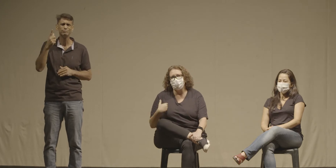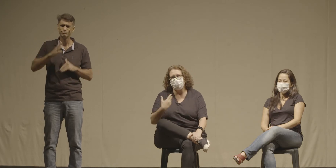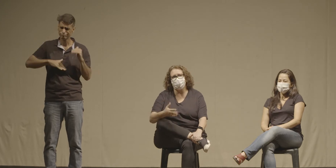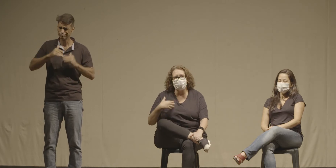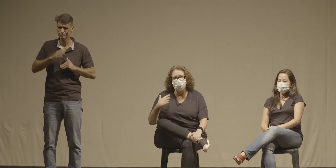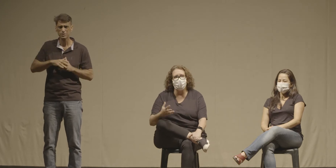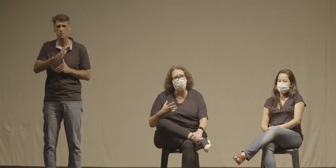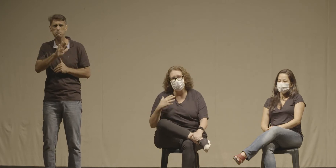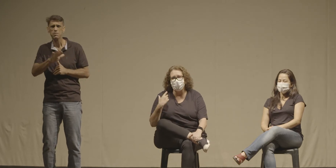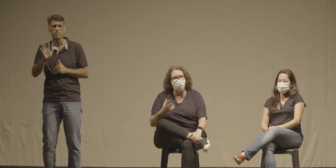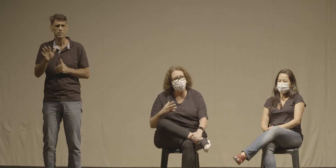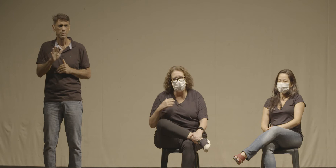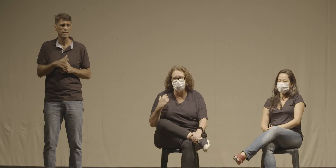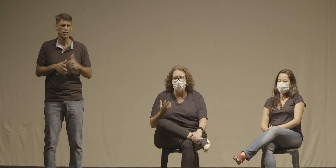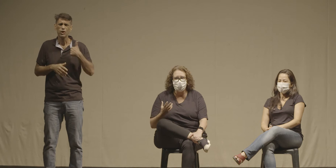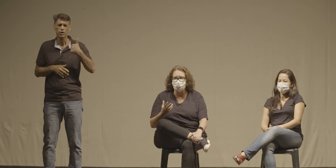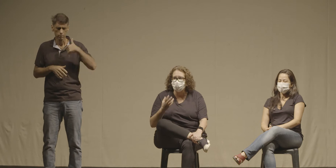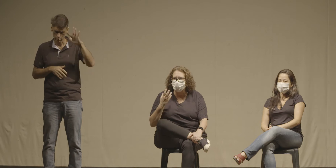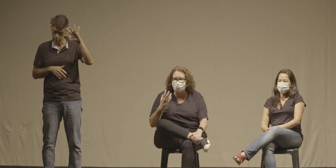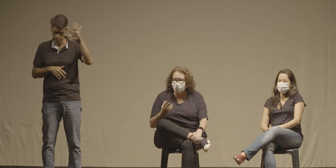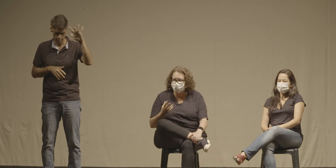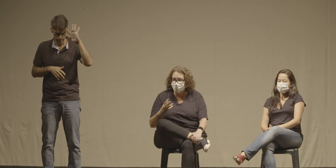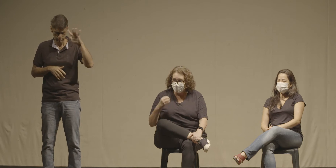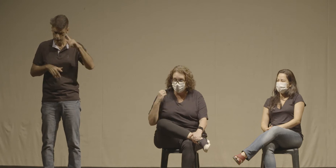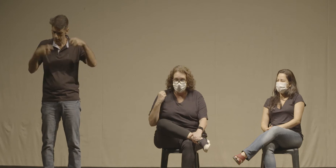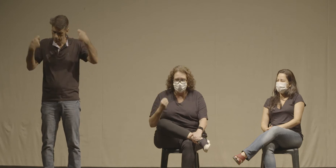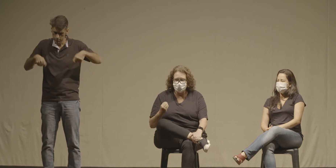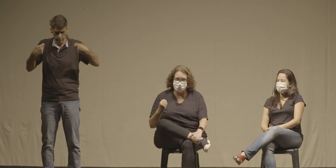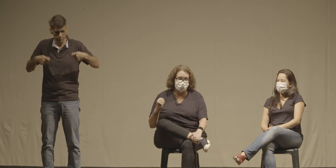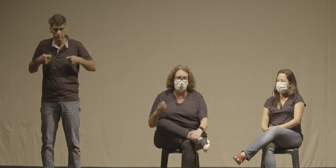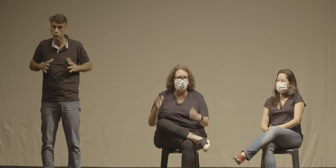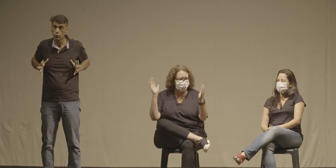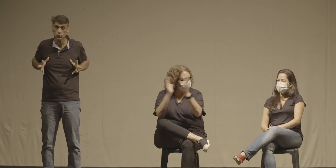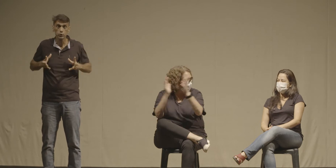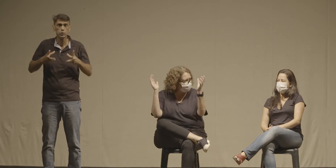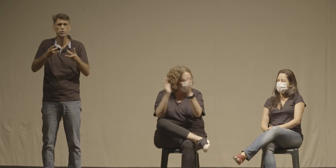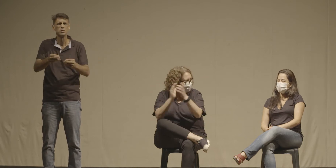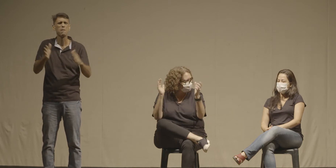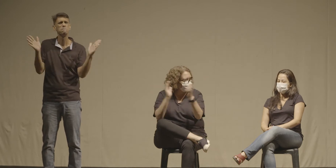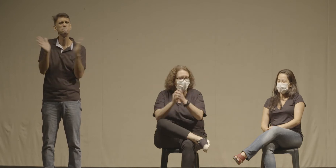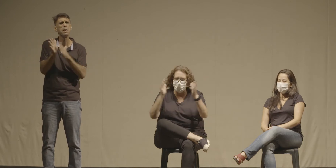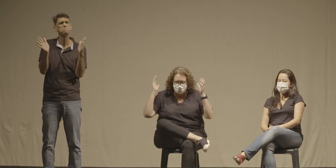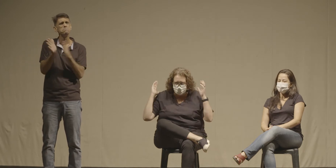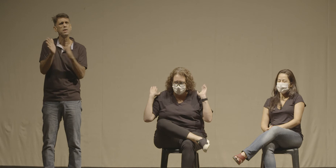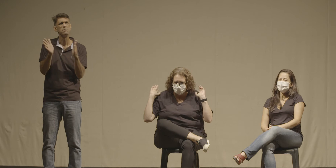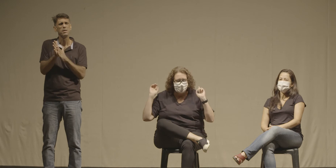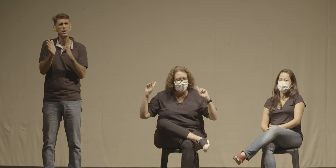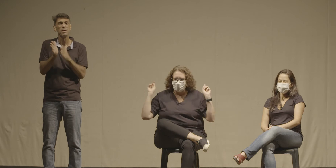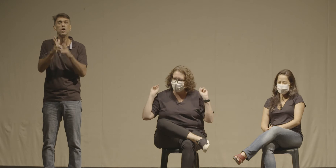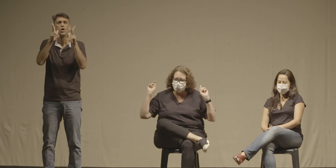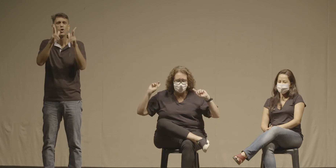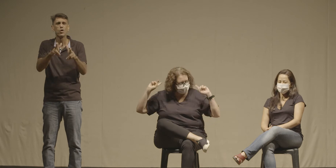E quando a gente estava filmando, a minha cabeça era só isso. A gente precisa que todas as pessoas aplaudam, como a